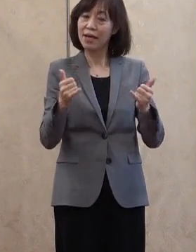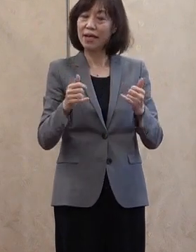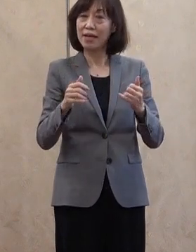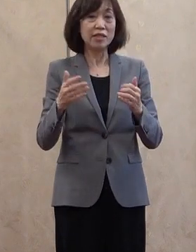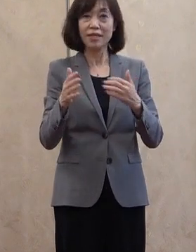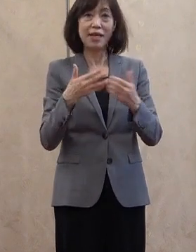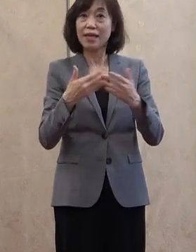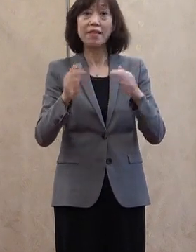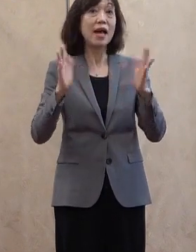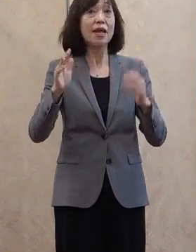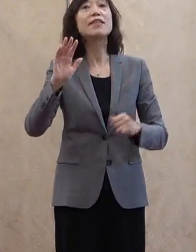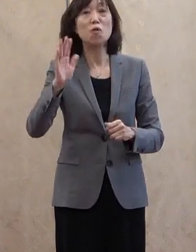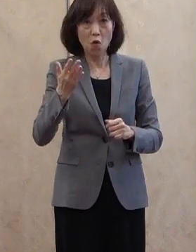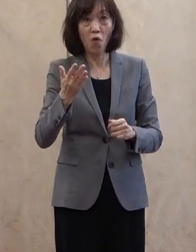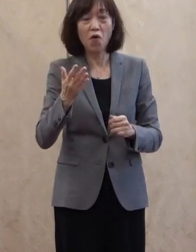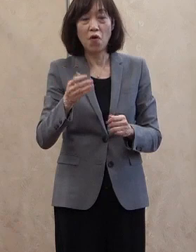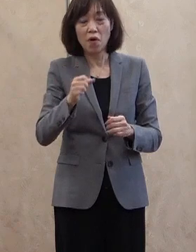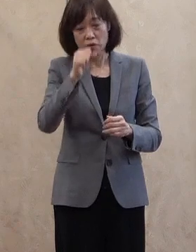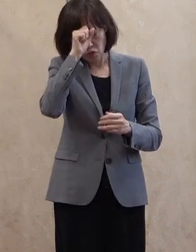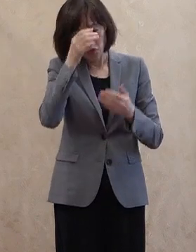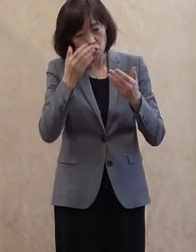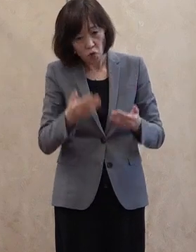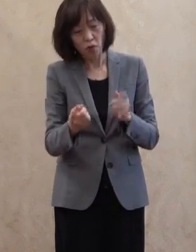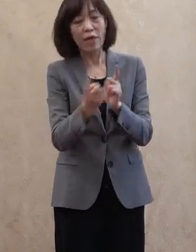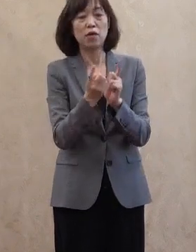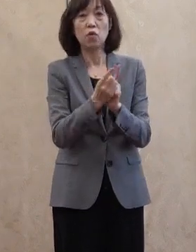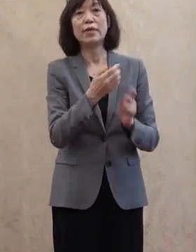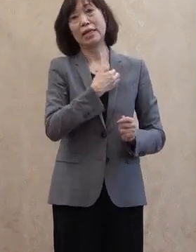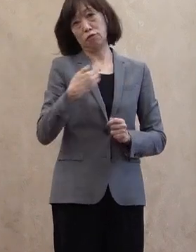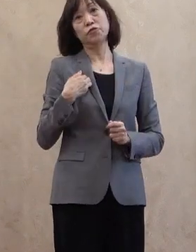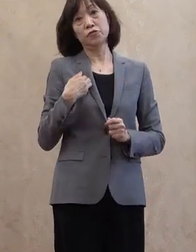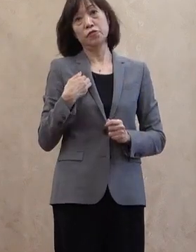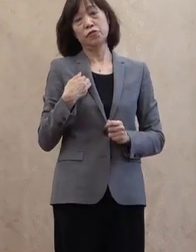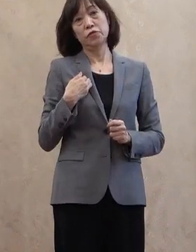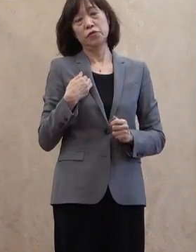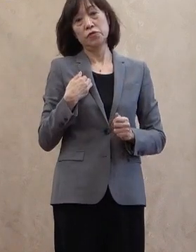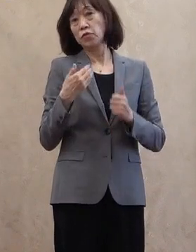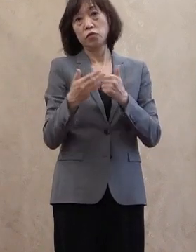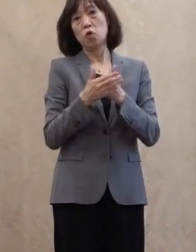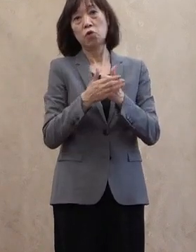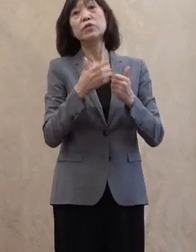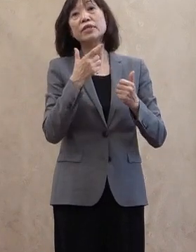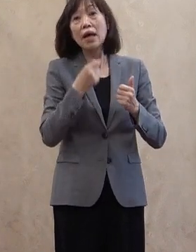重症の対応について協力してもいいという看護師さんがいたら、また新たに